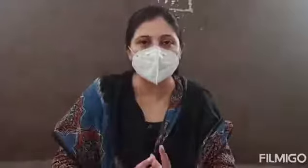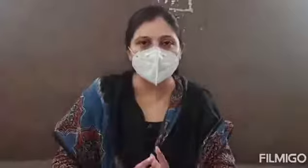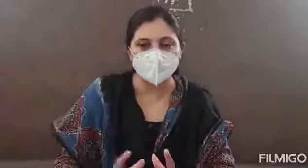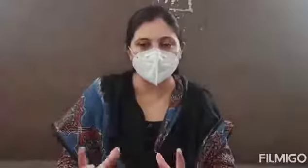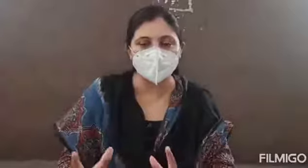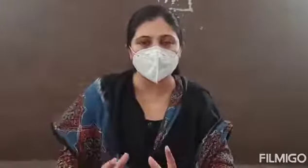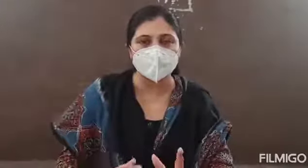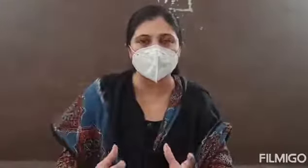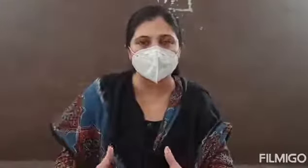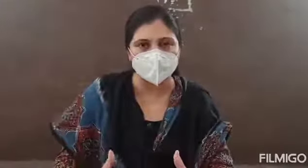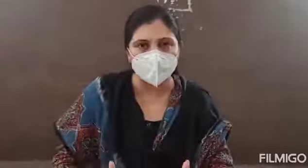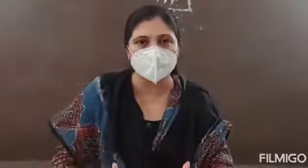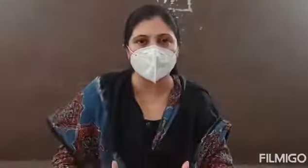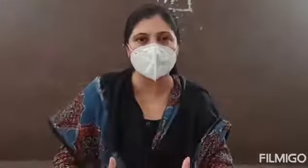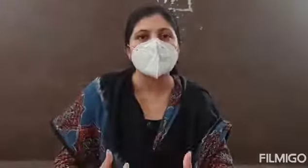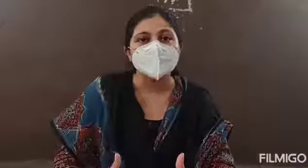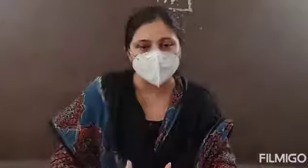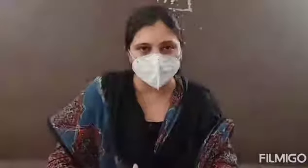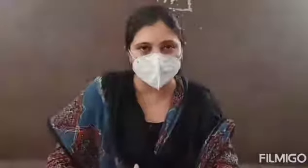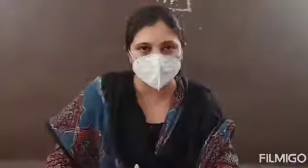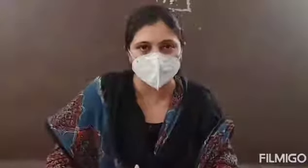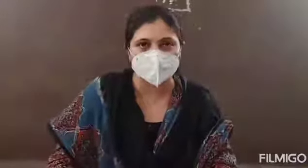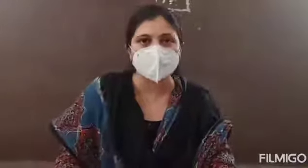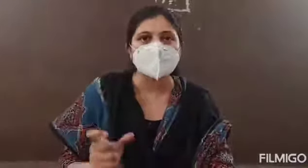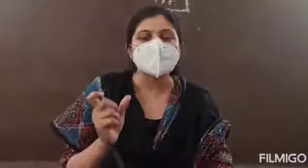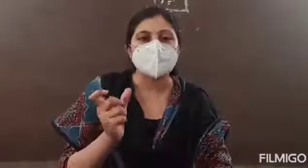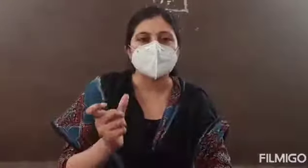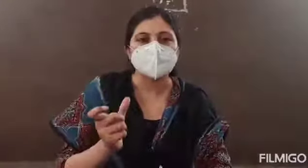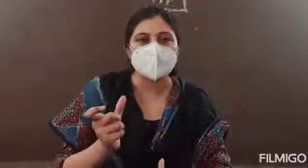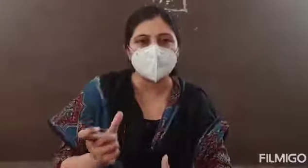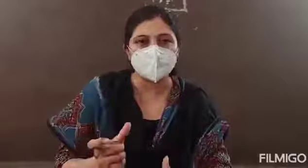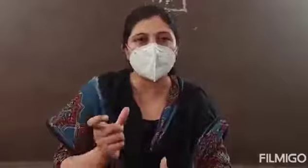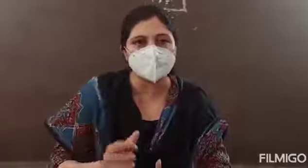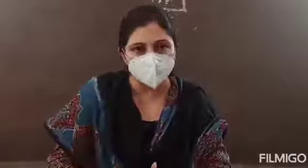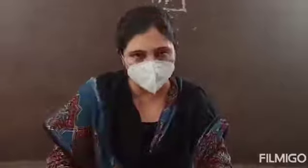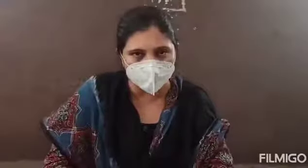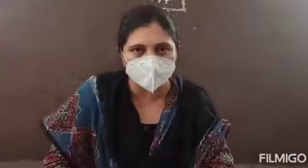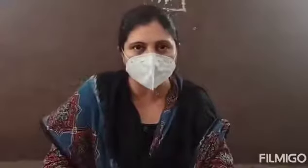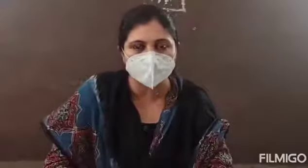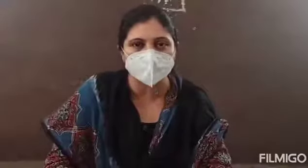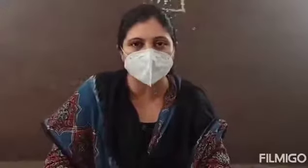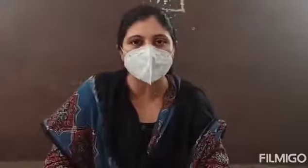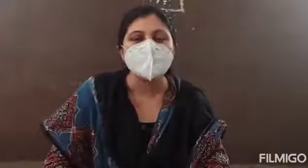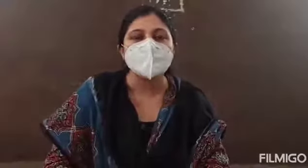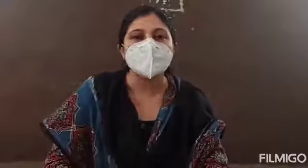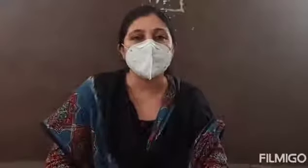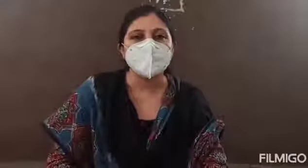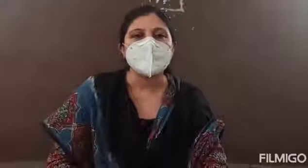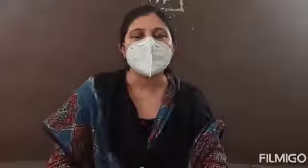પોતાની રીતે અંદર અંદર સ્પેલિંગ દ્વારા વાત કરી શકે છે, જાતે સાઇન લેંગ્વેજ દ્વારા સ્પેલિંગ બનાવી શકે છે અને